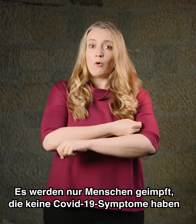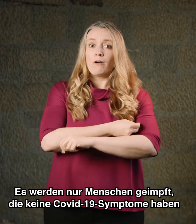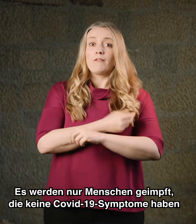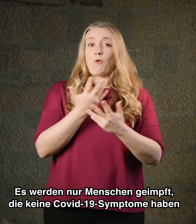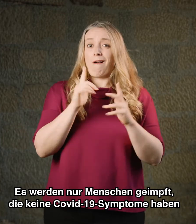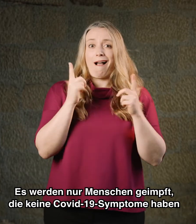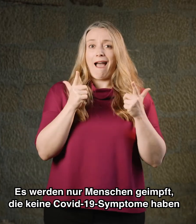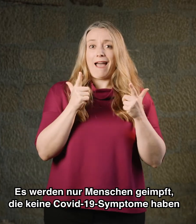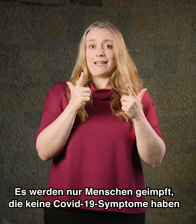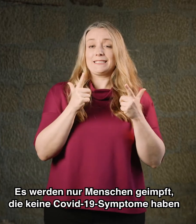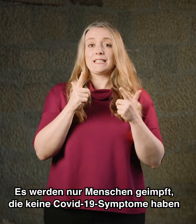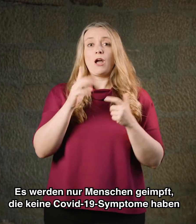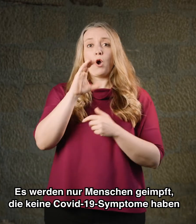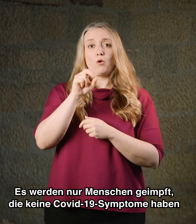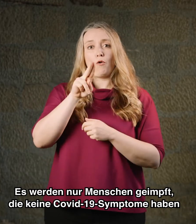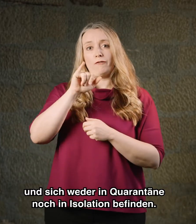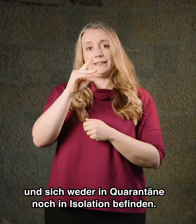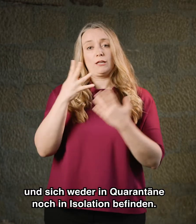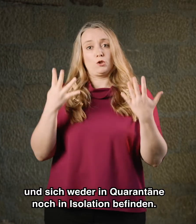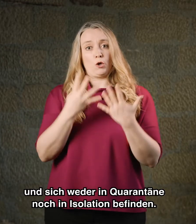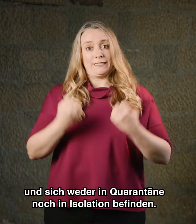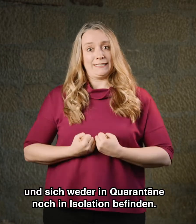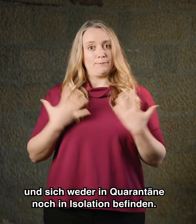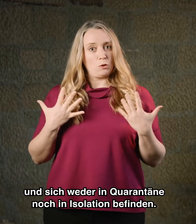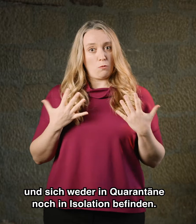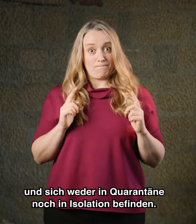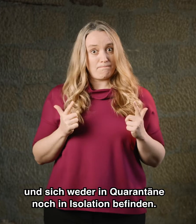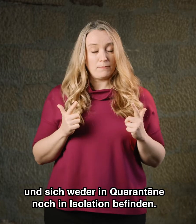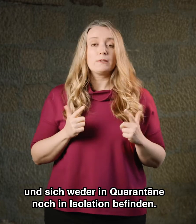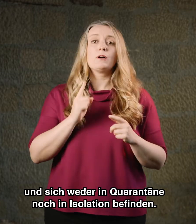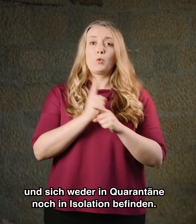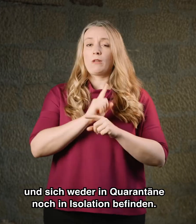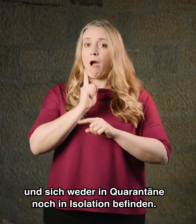-Symptome haben und sich weder in Quarantäne noch in Isolation befinden.